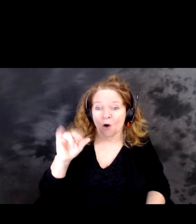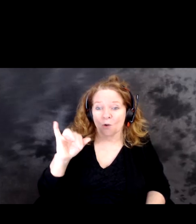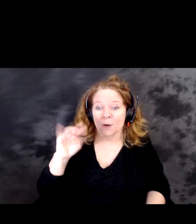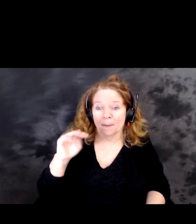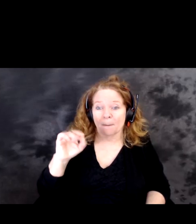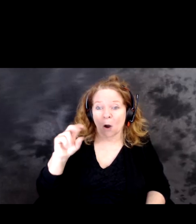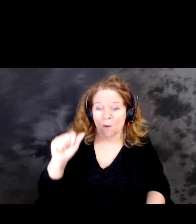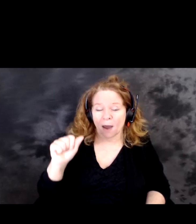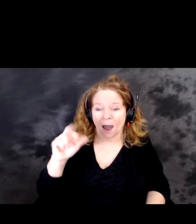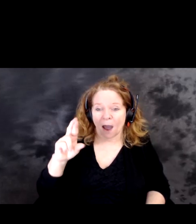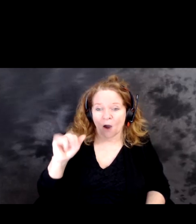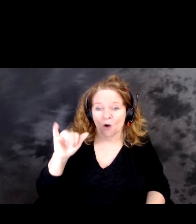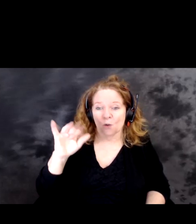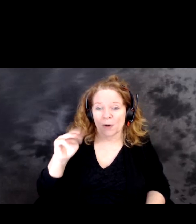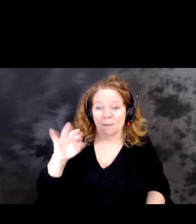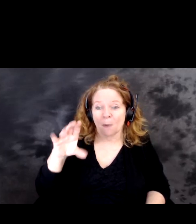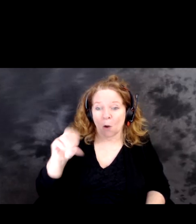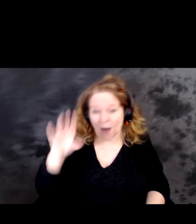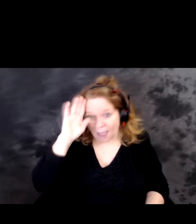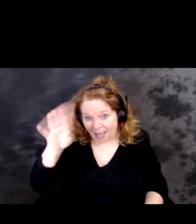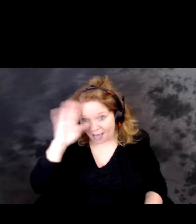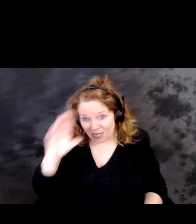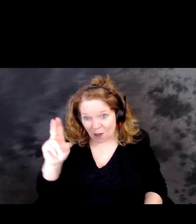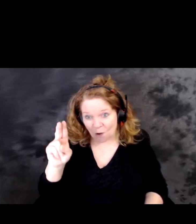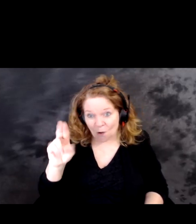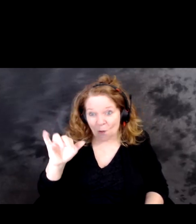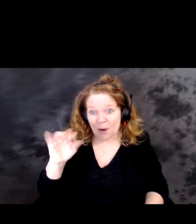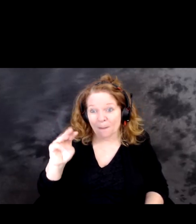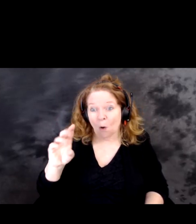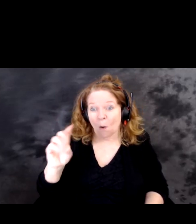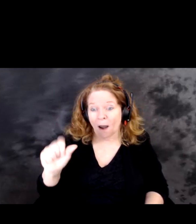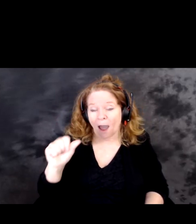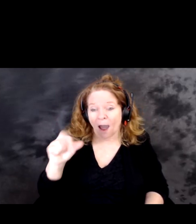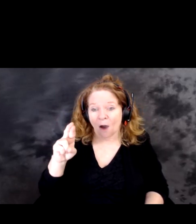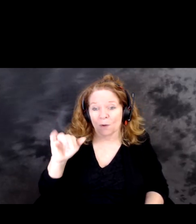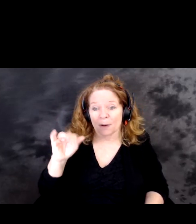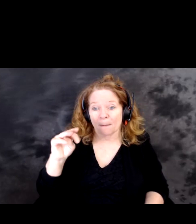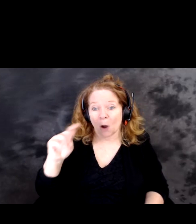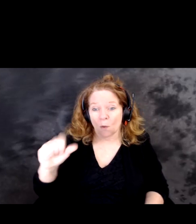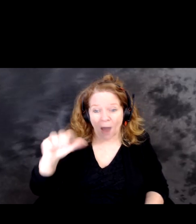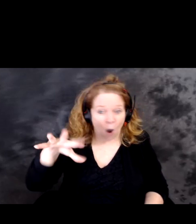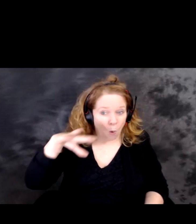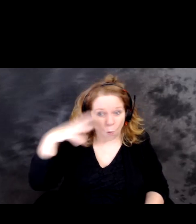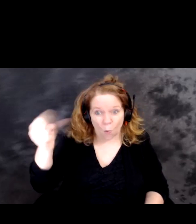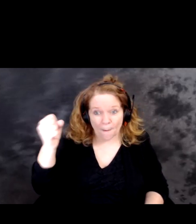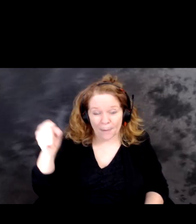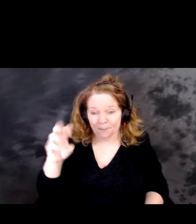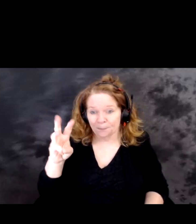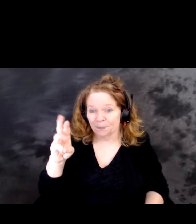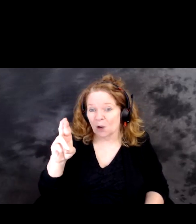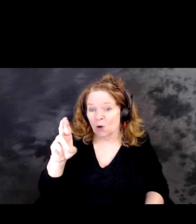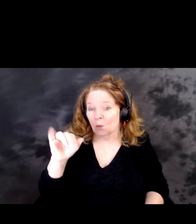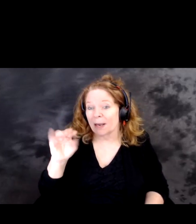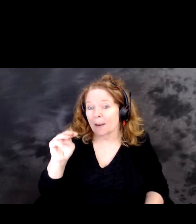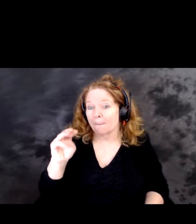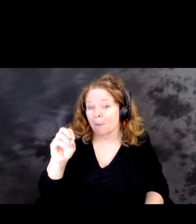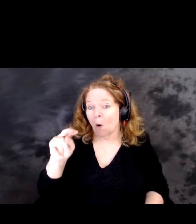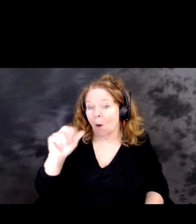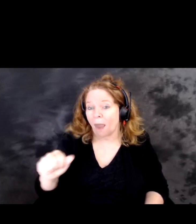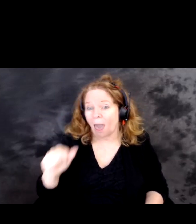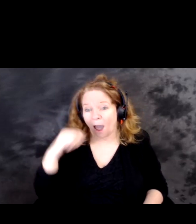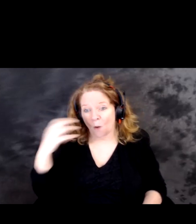hola, Ramona, Ramona. Hola, Ramona. Hola, hola, hola, Ramona.